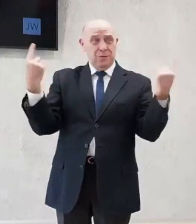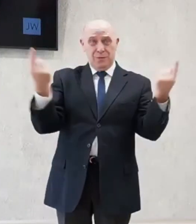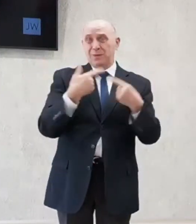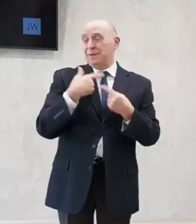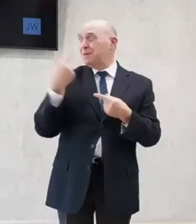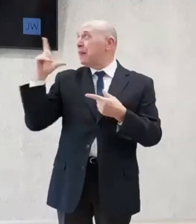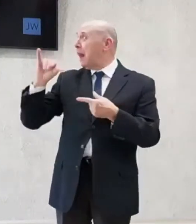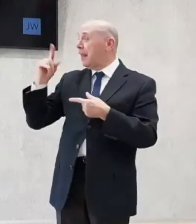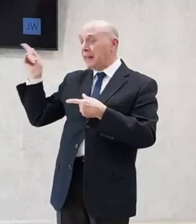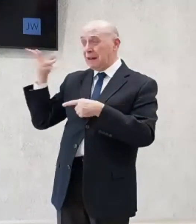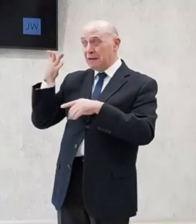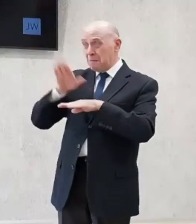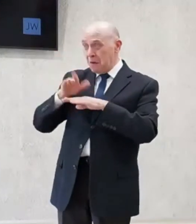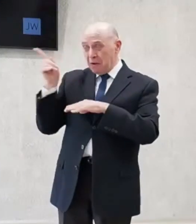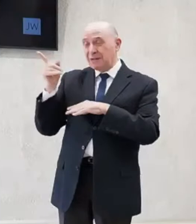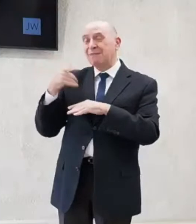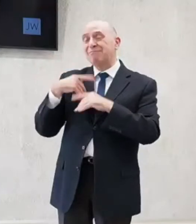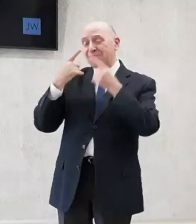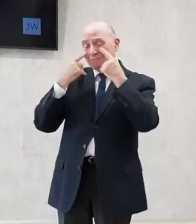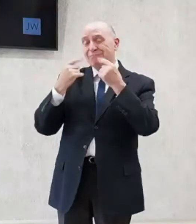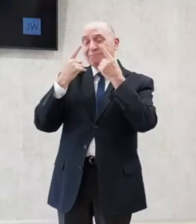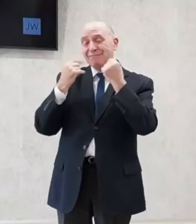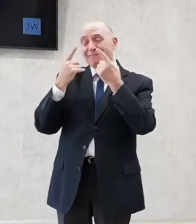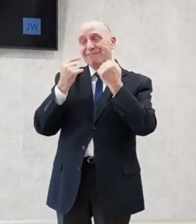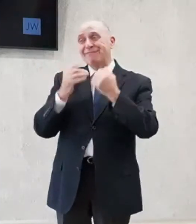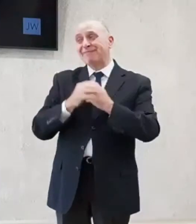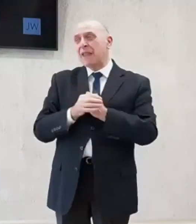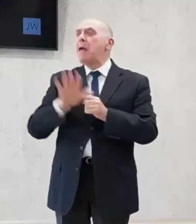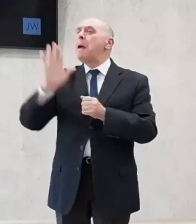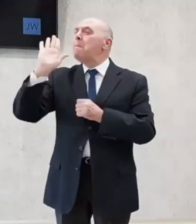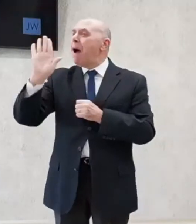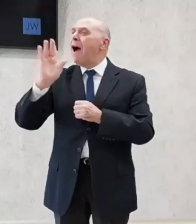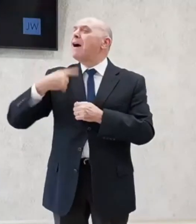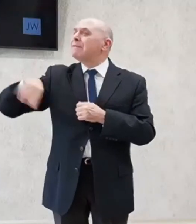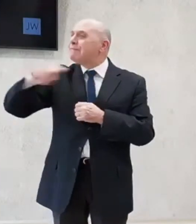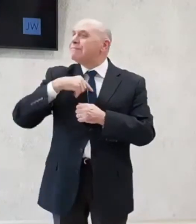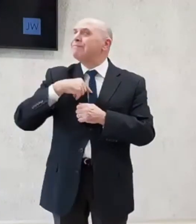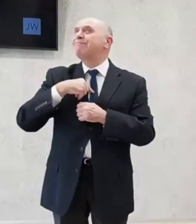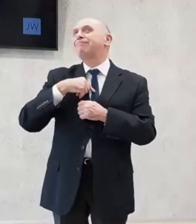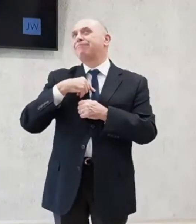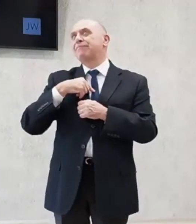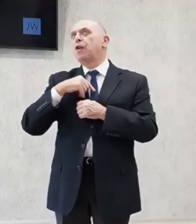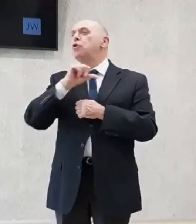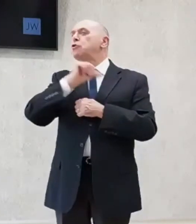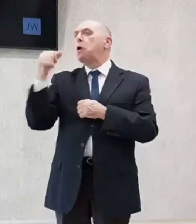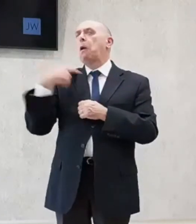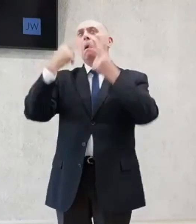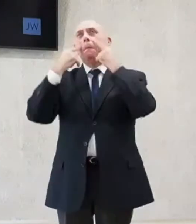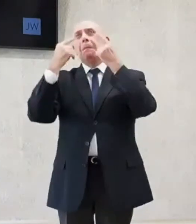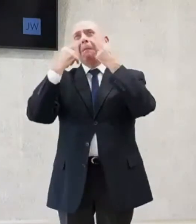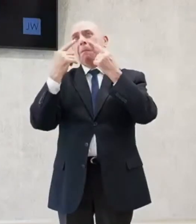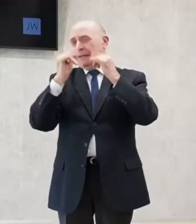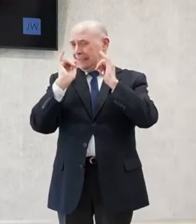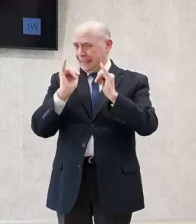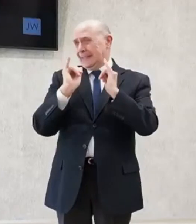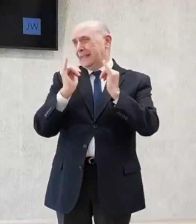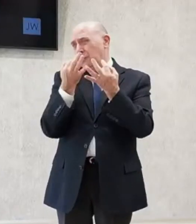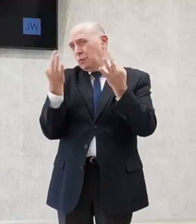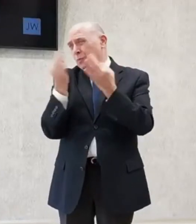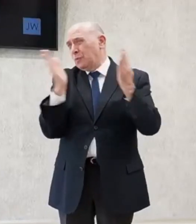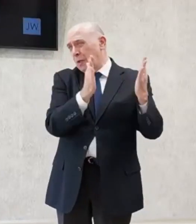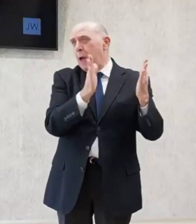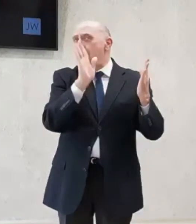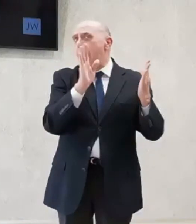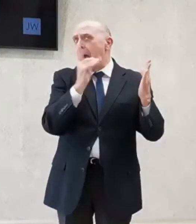vogliamo trarre un beneficio una possibilità di vedere le cose da un punto di vista diverso noi che abbiamo conoscenza della Bibbia della parola di Dio